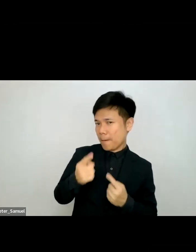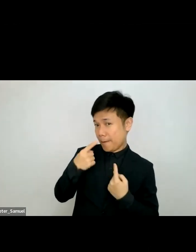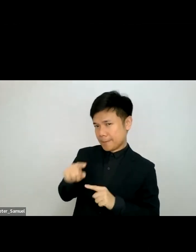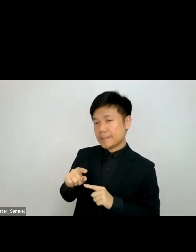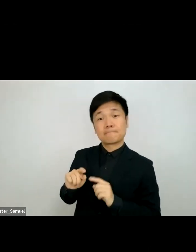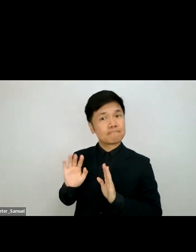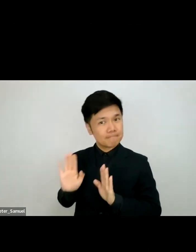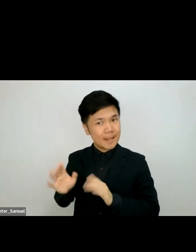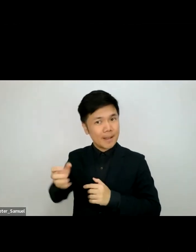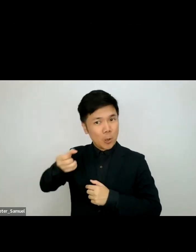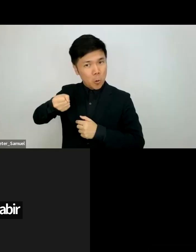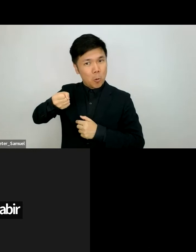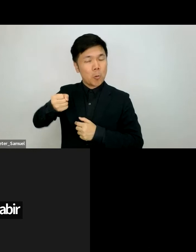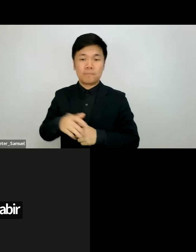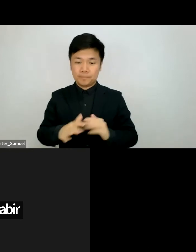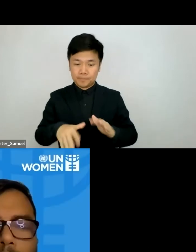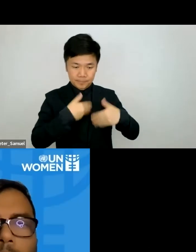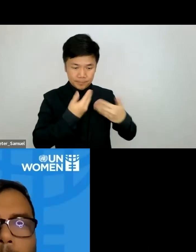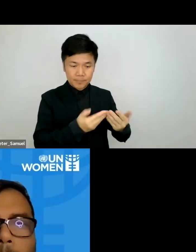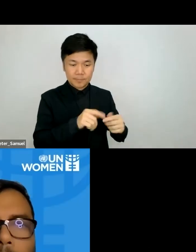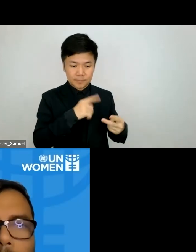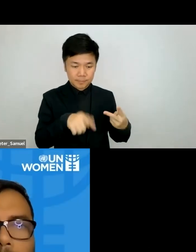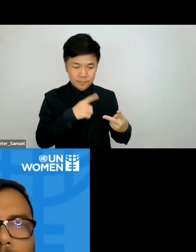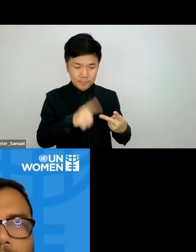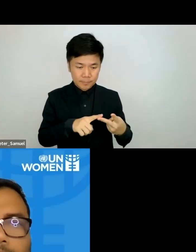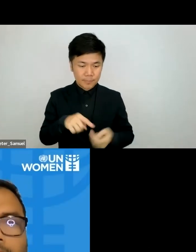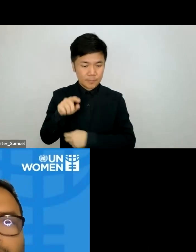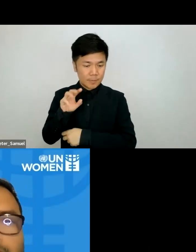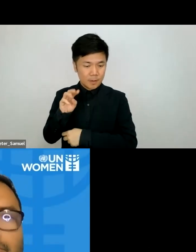vos questions dans la session